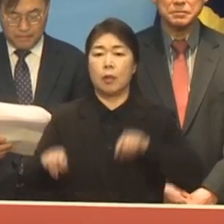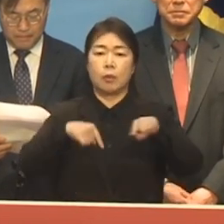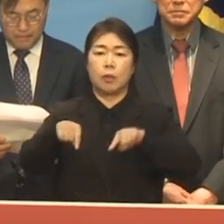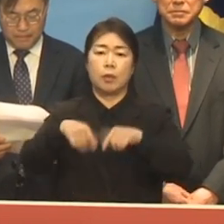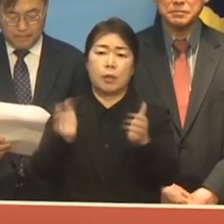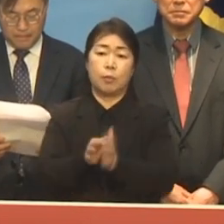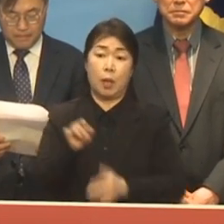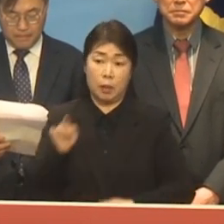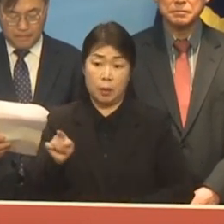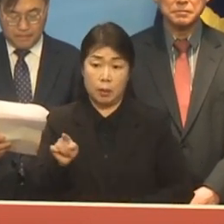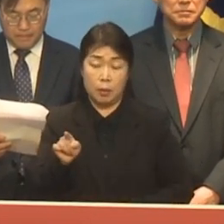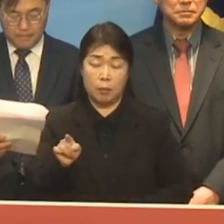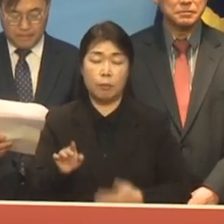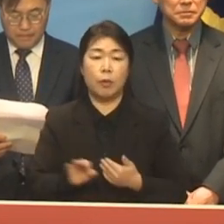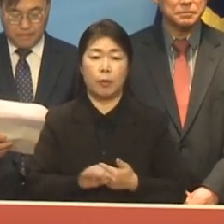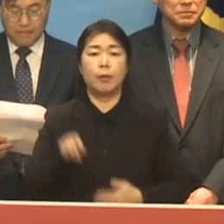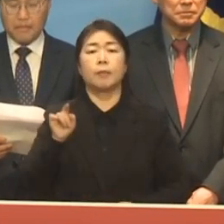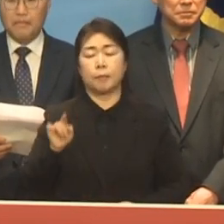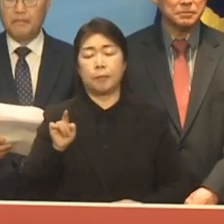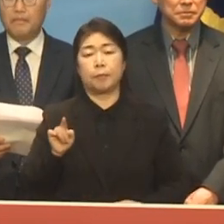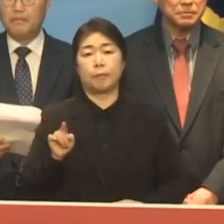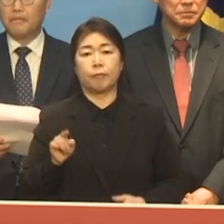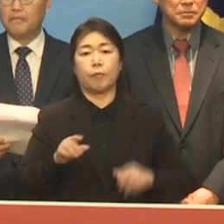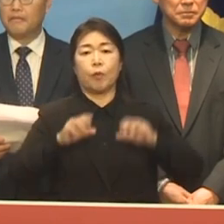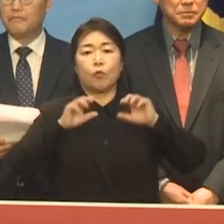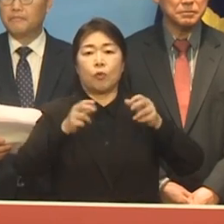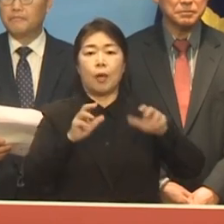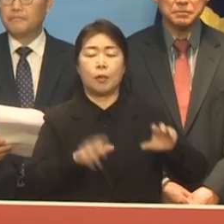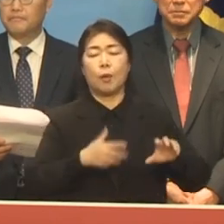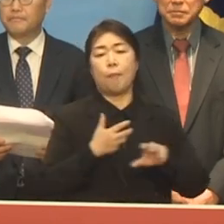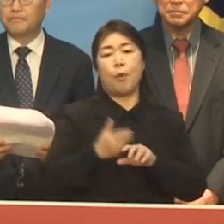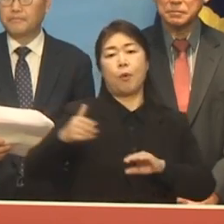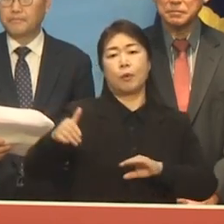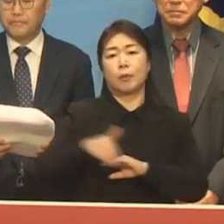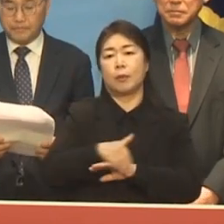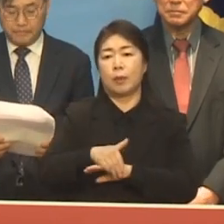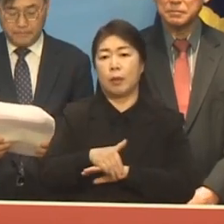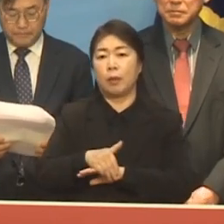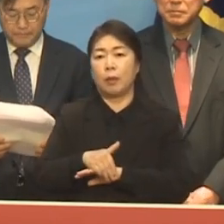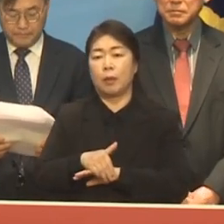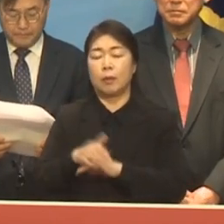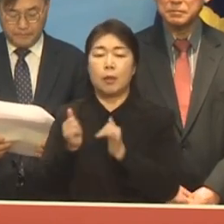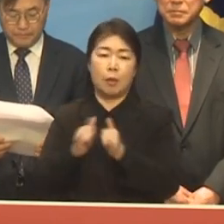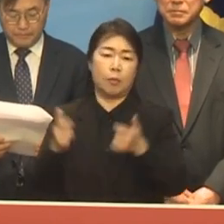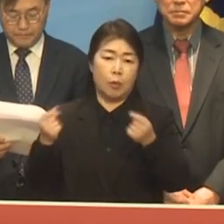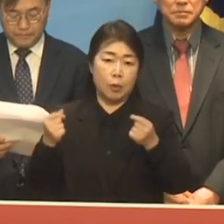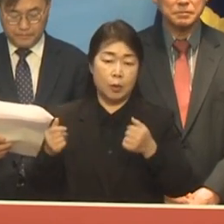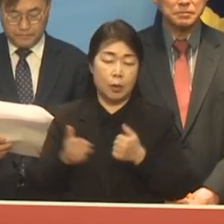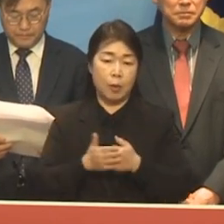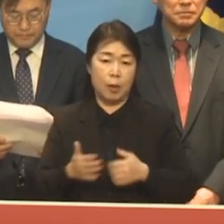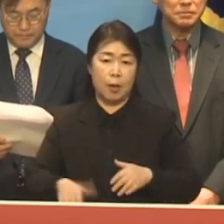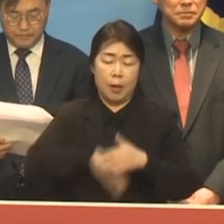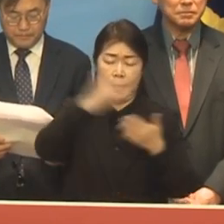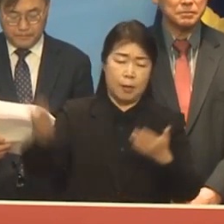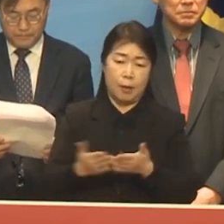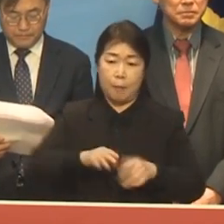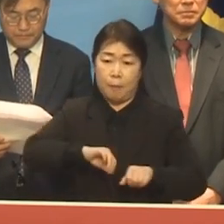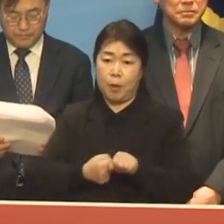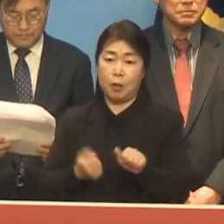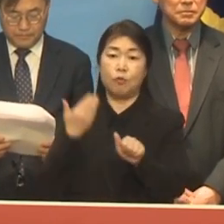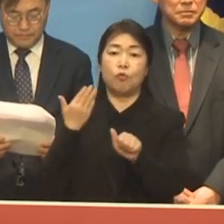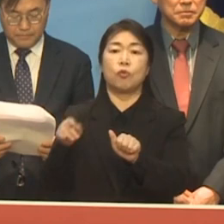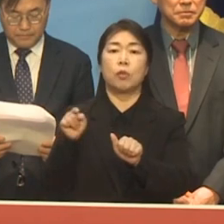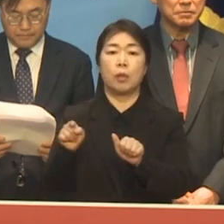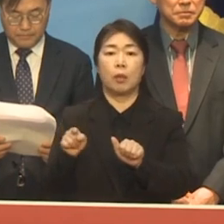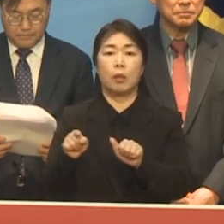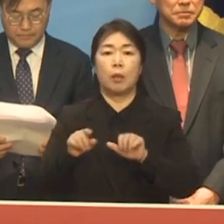집단이 있다면 이들은 국가 전복 세력으로 간주하여 일벌백계하는 것이 국가의